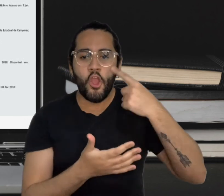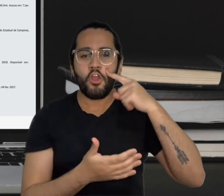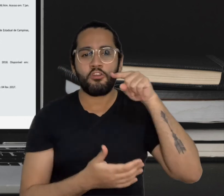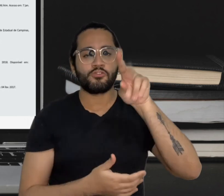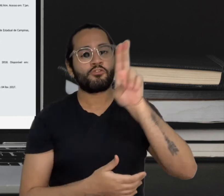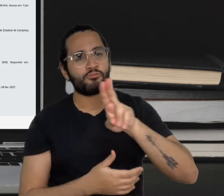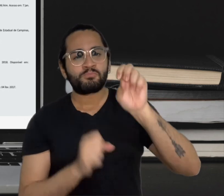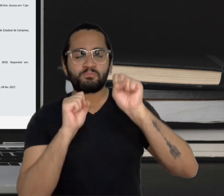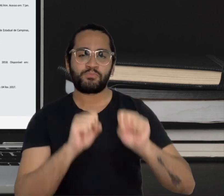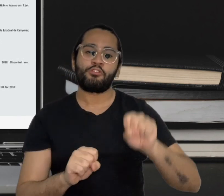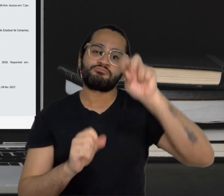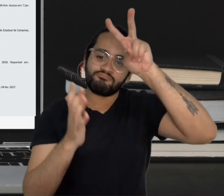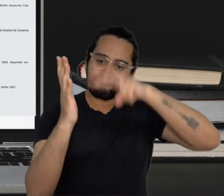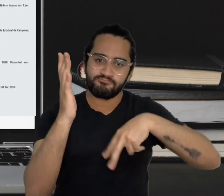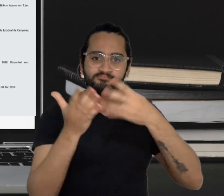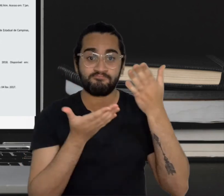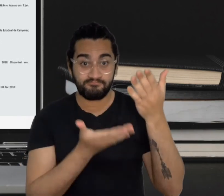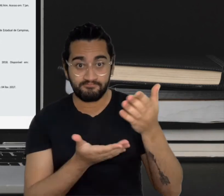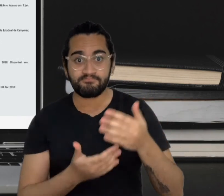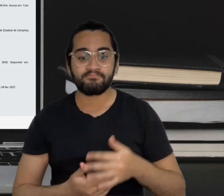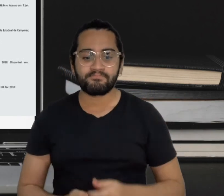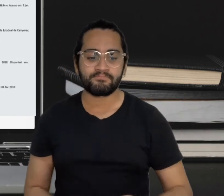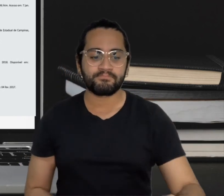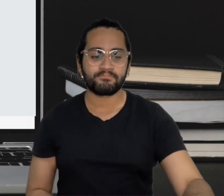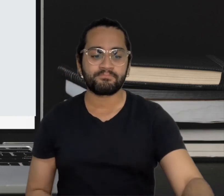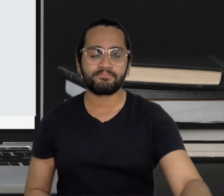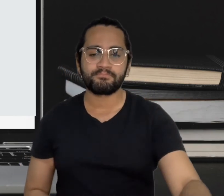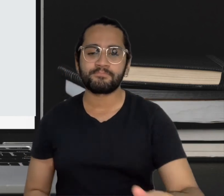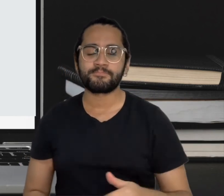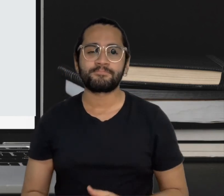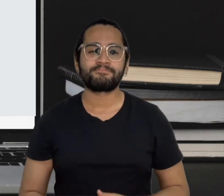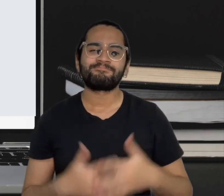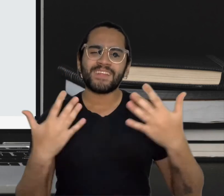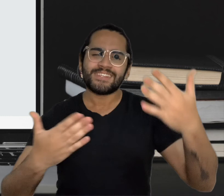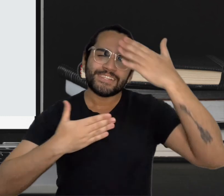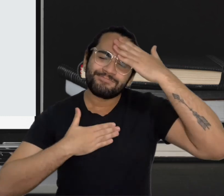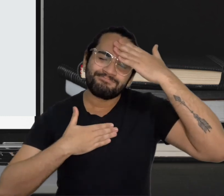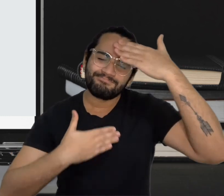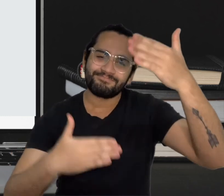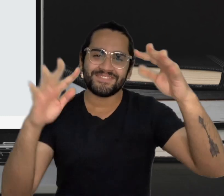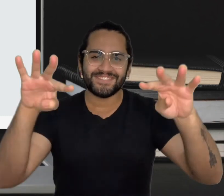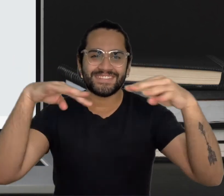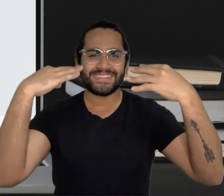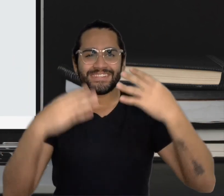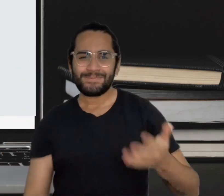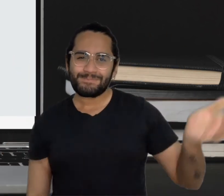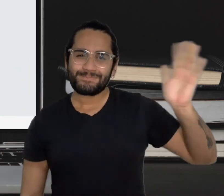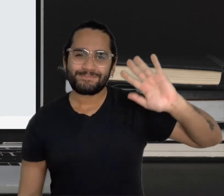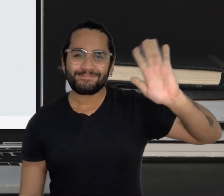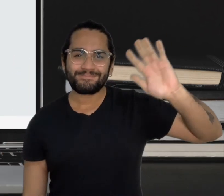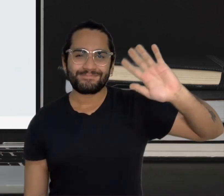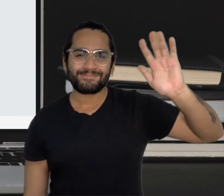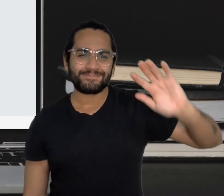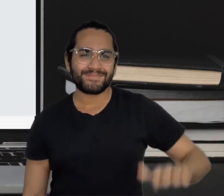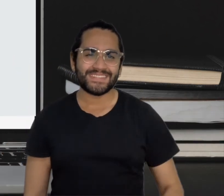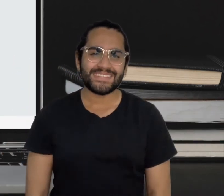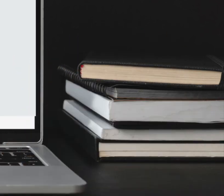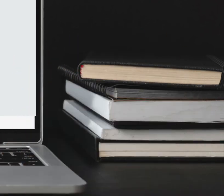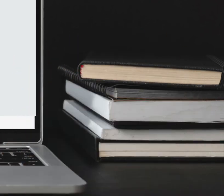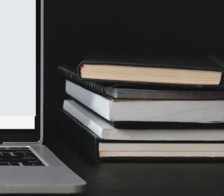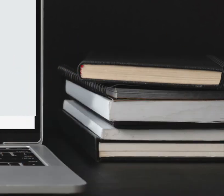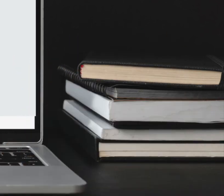bibliográficas utilizadas neste trabalho. Por fim, agradeço a atenção. Tchau!